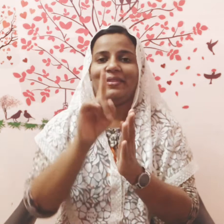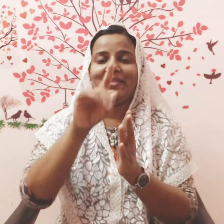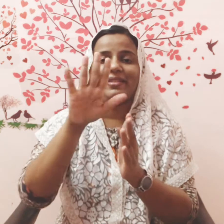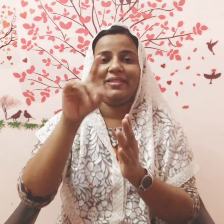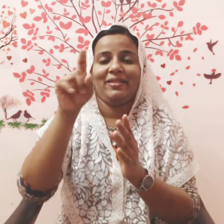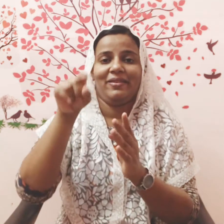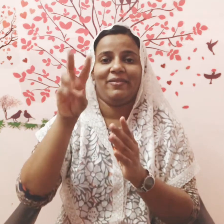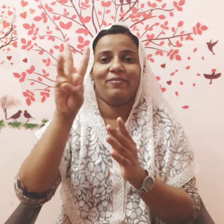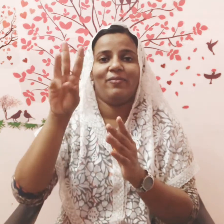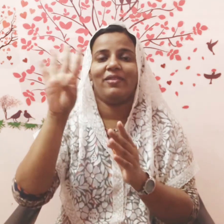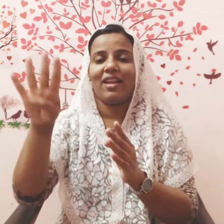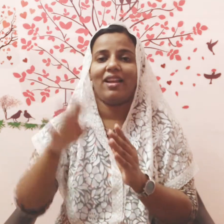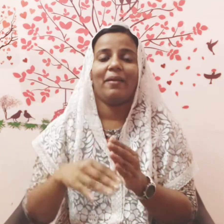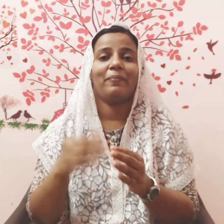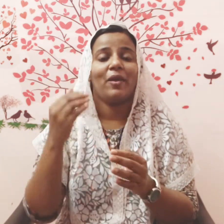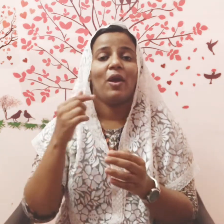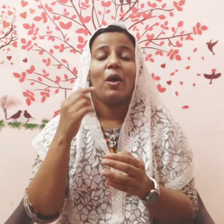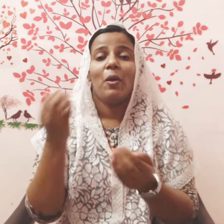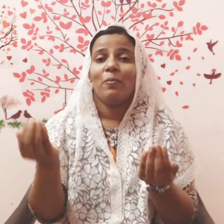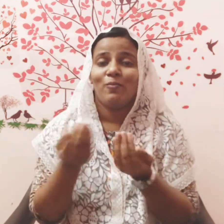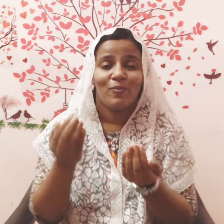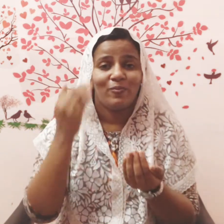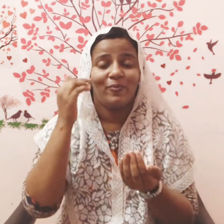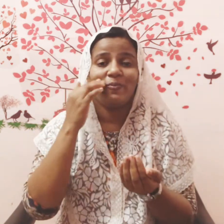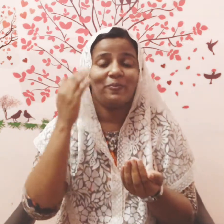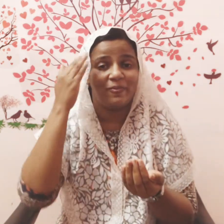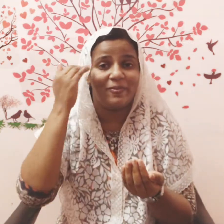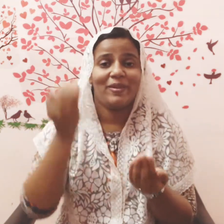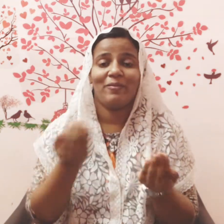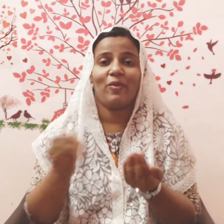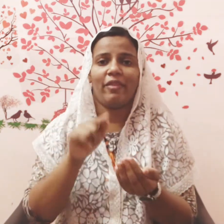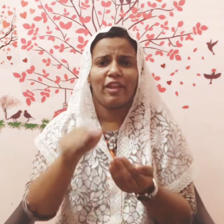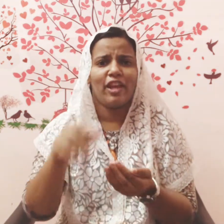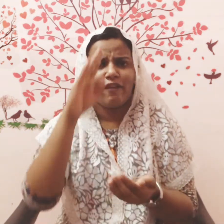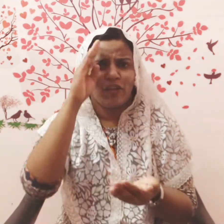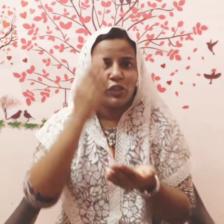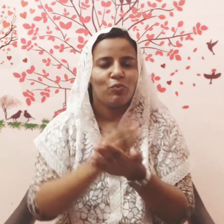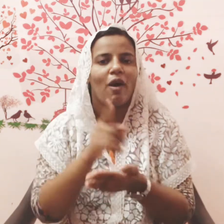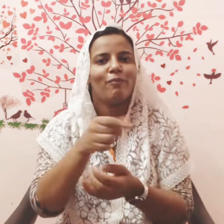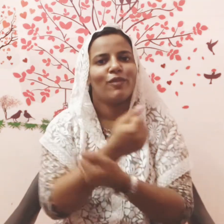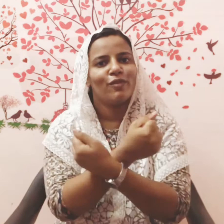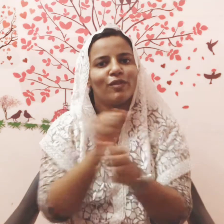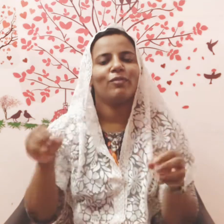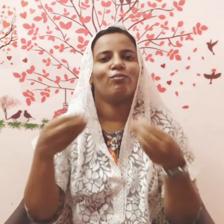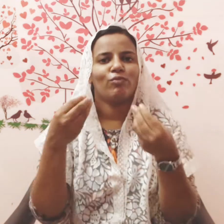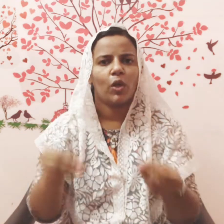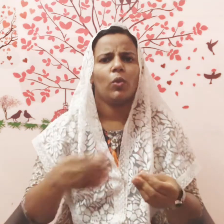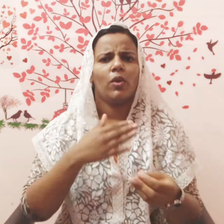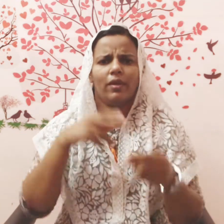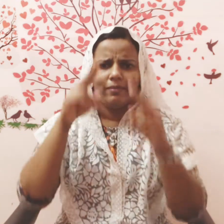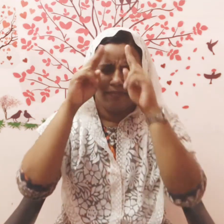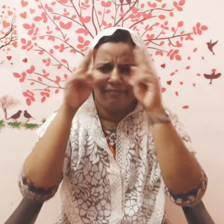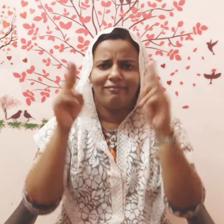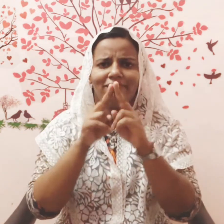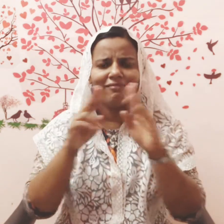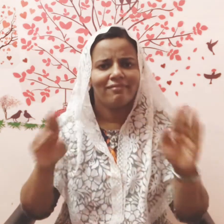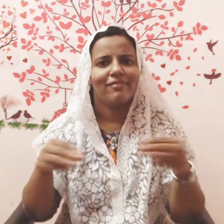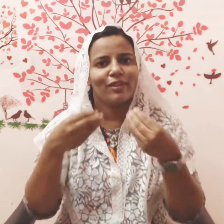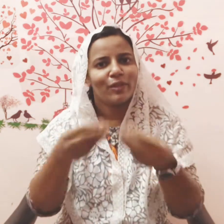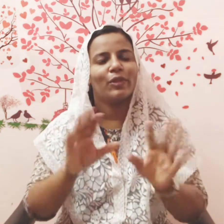5:34 വാക്യമാണ്. അവൻ അവളോട്, മകളെ, നിന്റെ വിശ്വാസം നിന്നെ രക്ഷിച്ചിരിക്കുന്നു, സമാധാനത്തോടെ പോയി